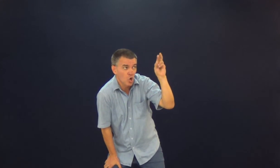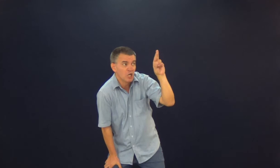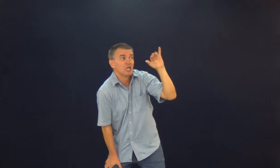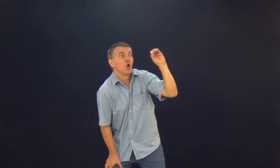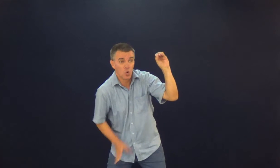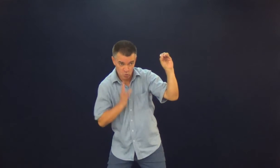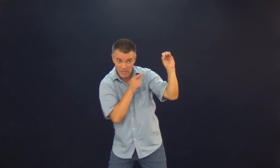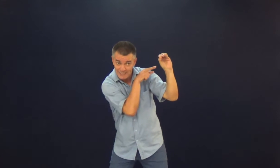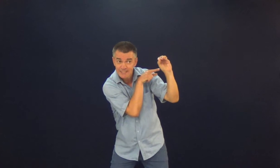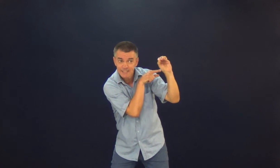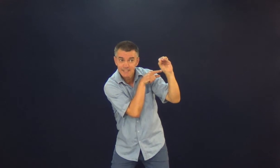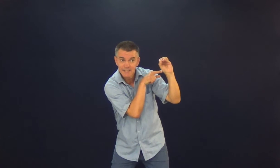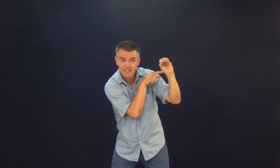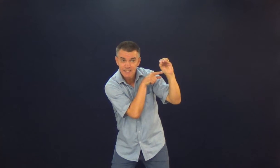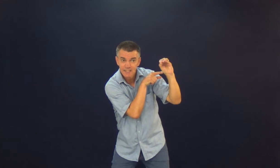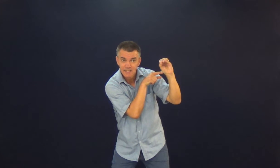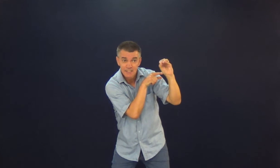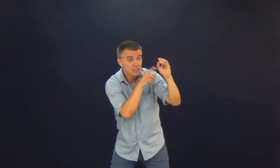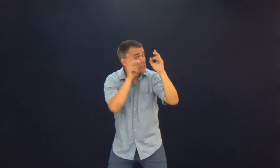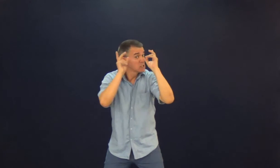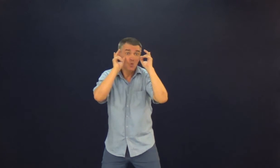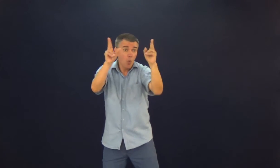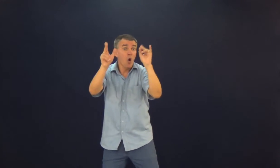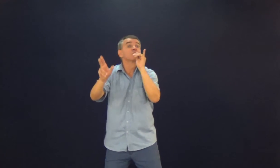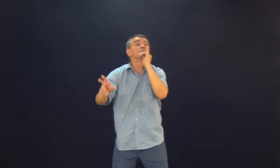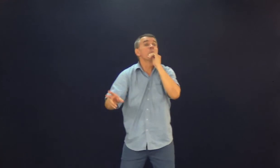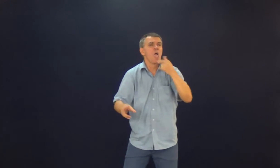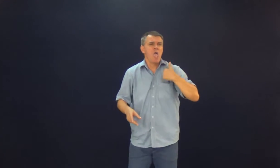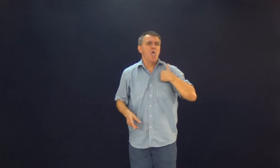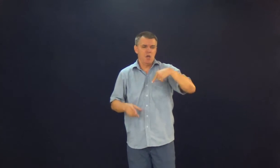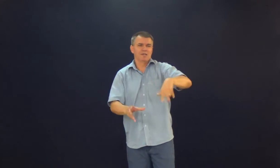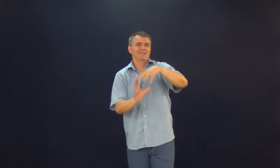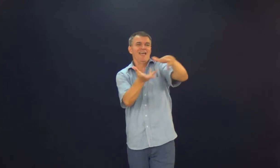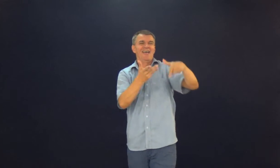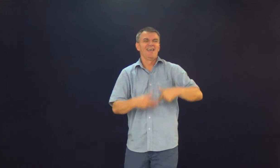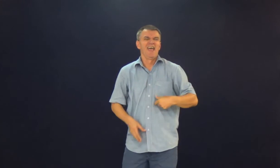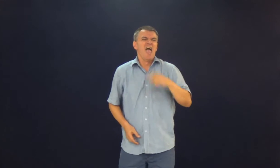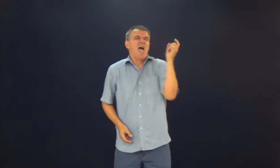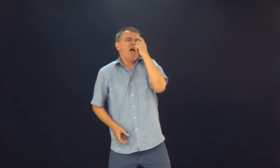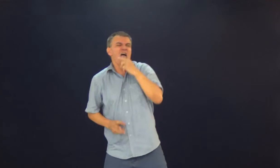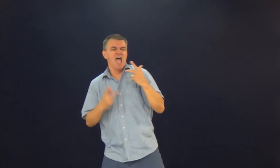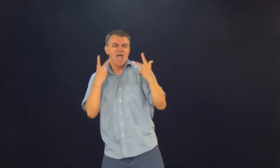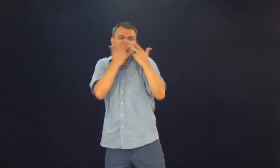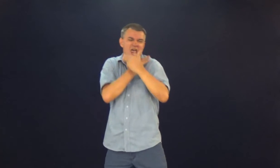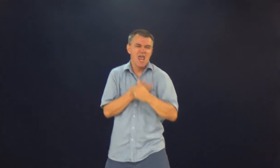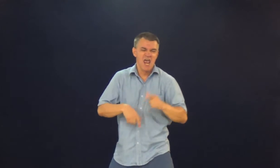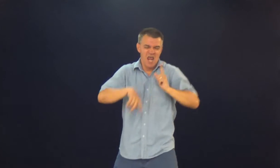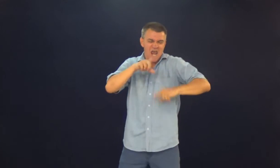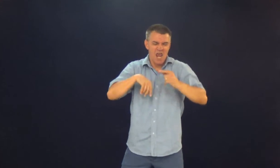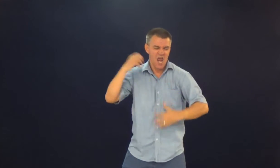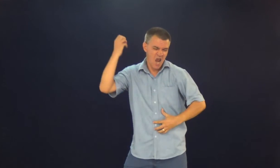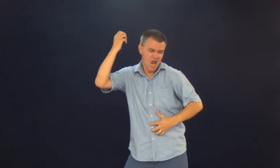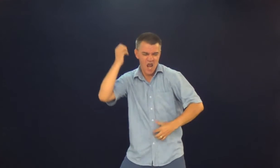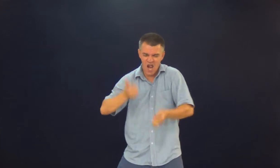purgatório conhece é a mesma coisa por exemplo eu